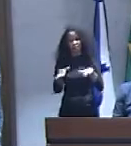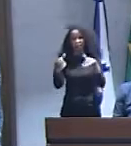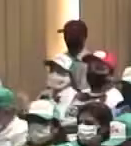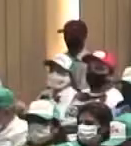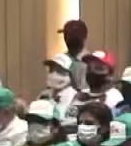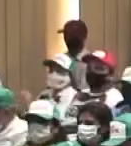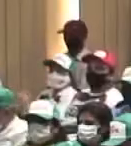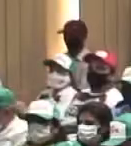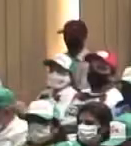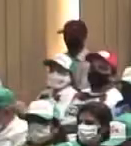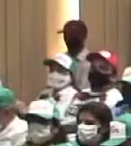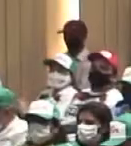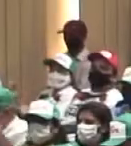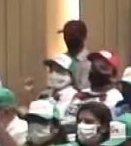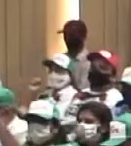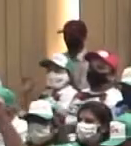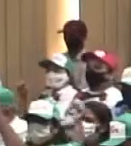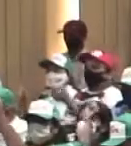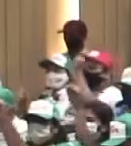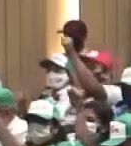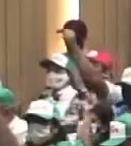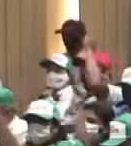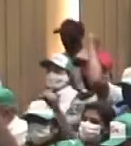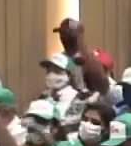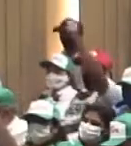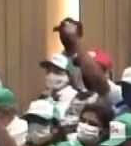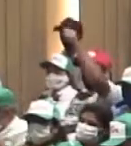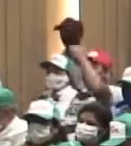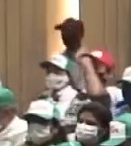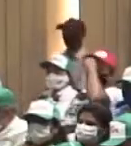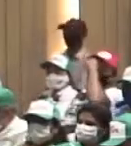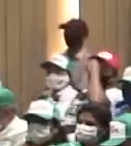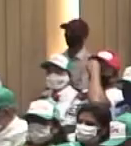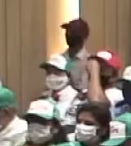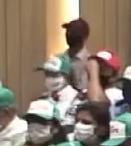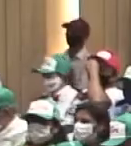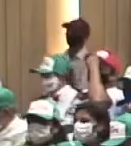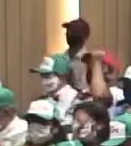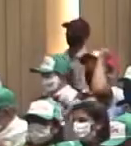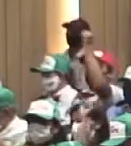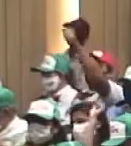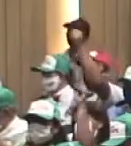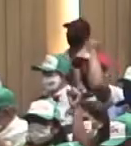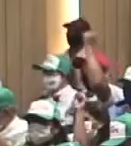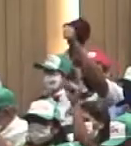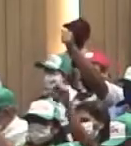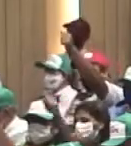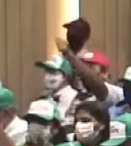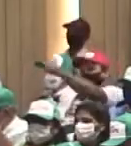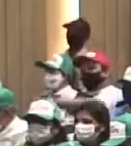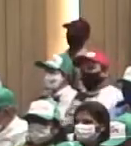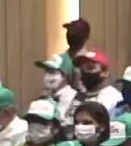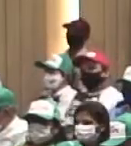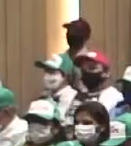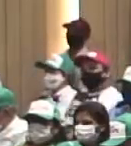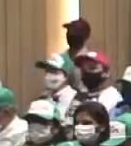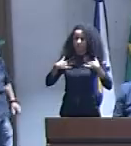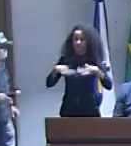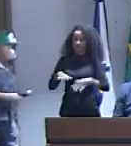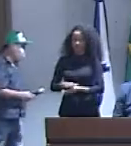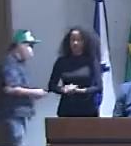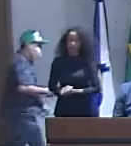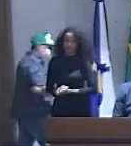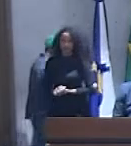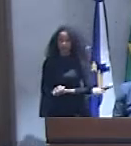Quem não pode com a formiga, não assanha o formigueiro. Quem não pode com a formiga, não assanha o formigueiro.